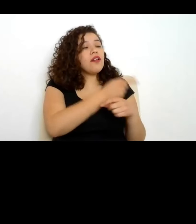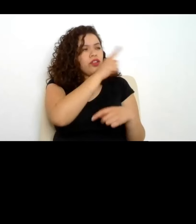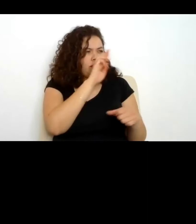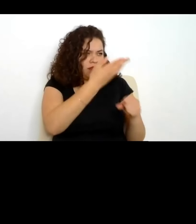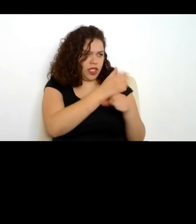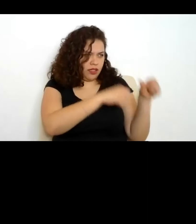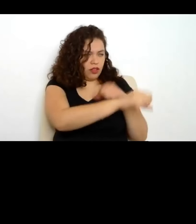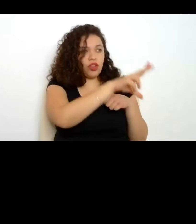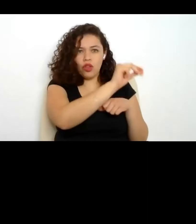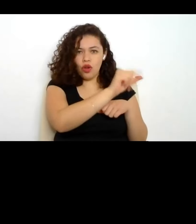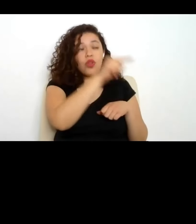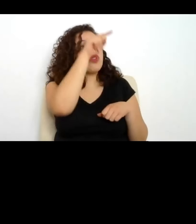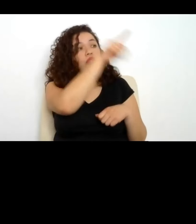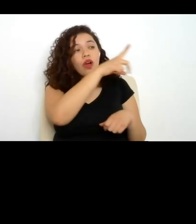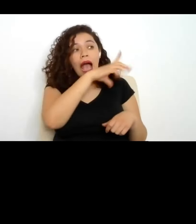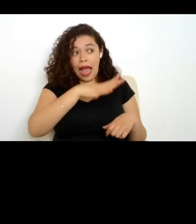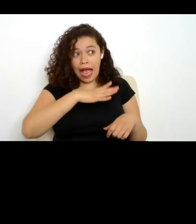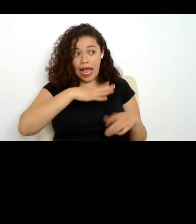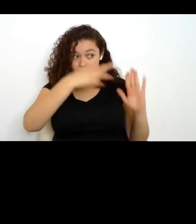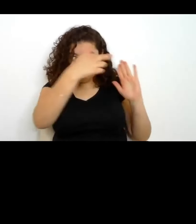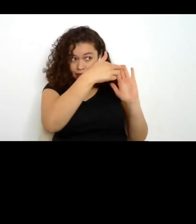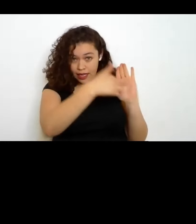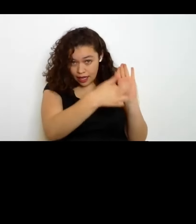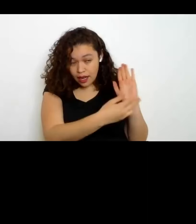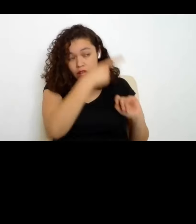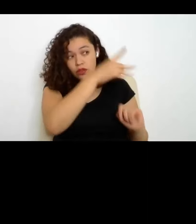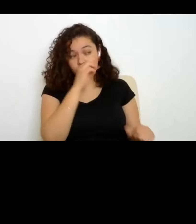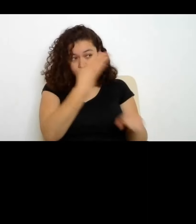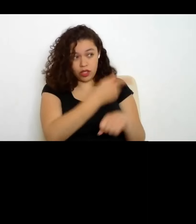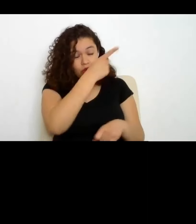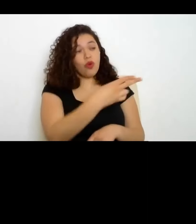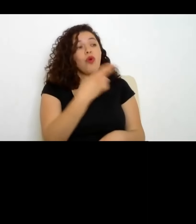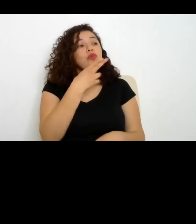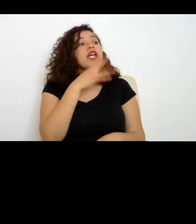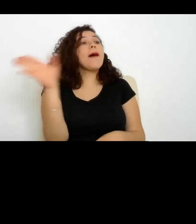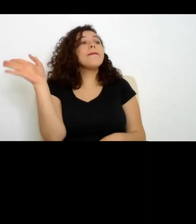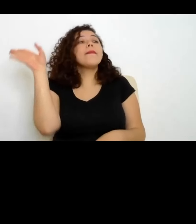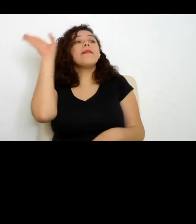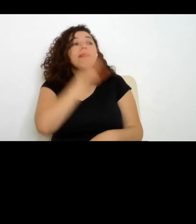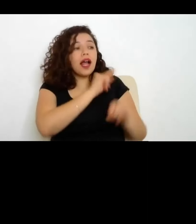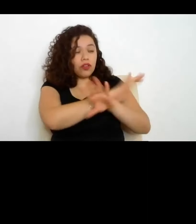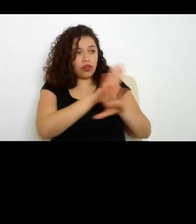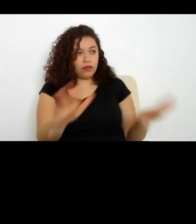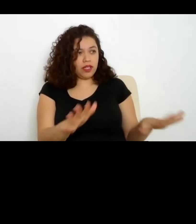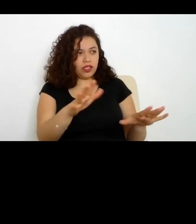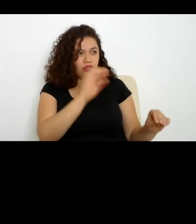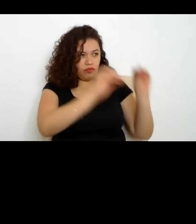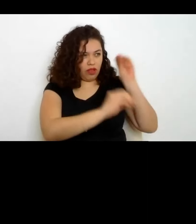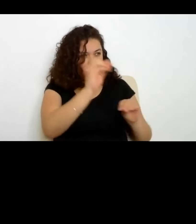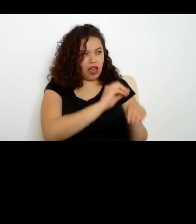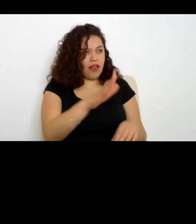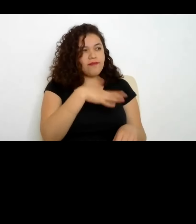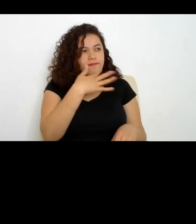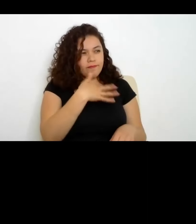él, sino lo hago responsable de que si hace un mal manejo de los datos personales que yo le estoy dando, pues puede